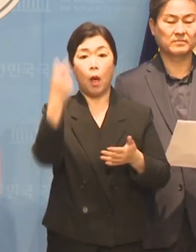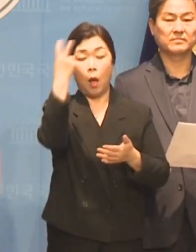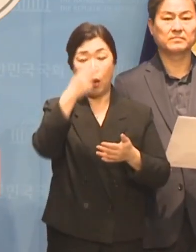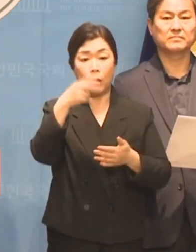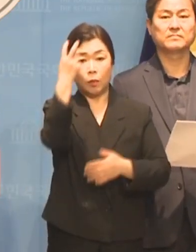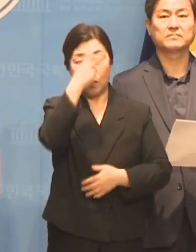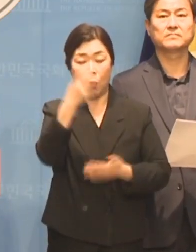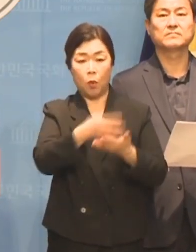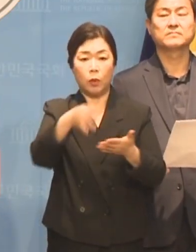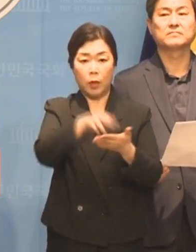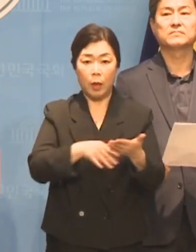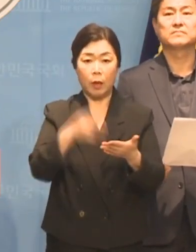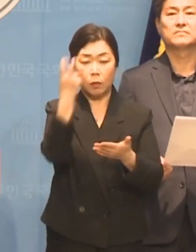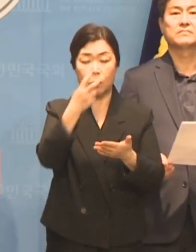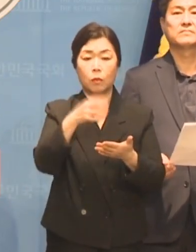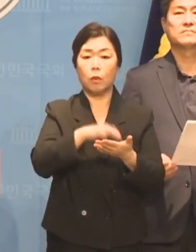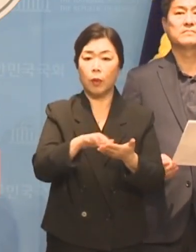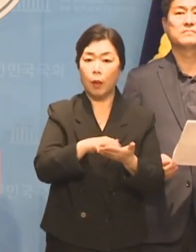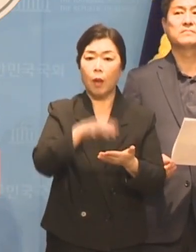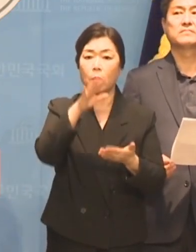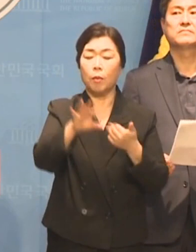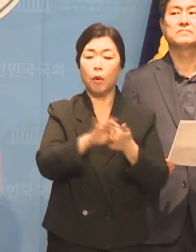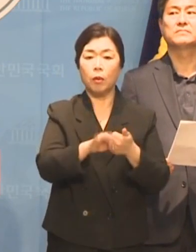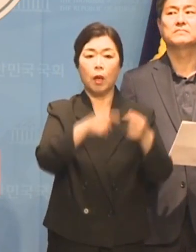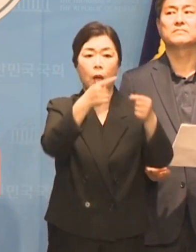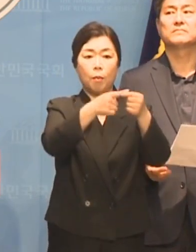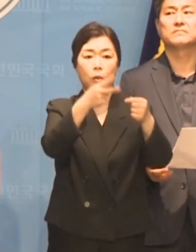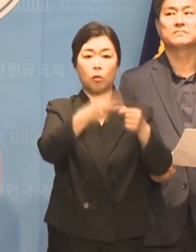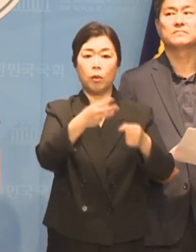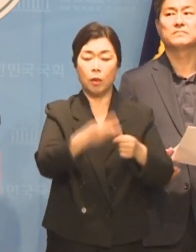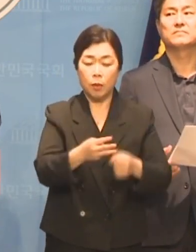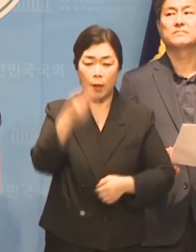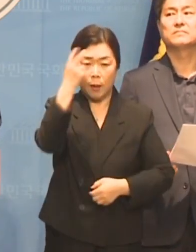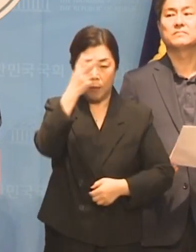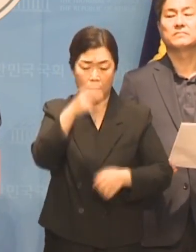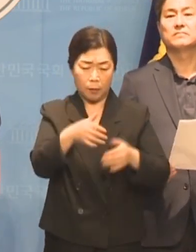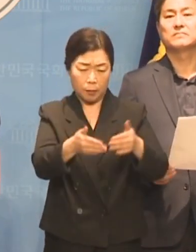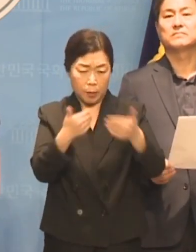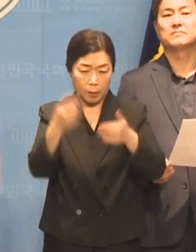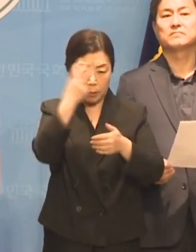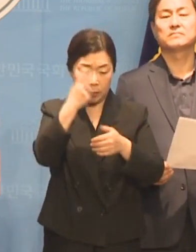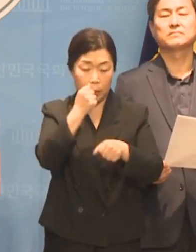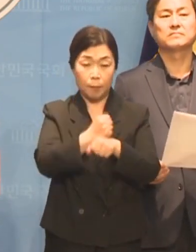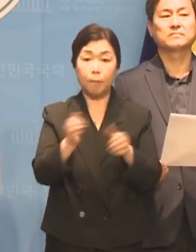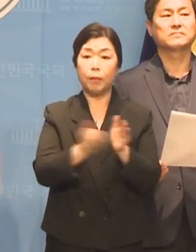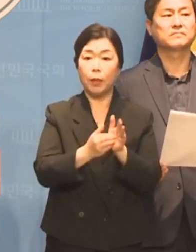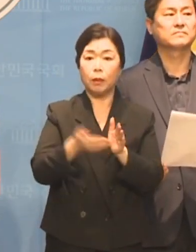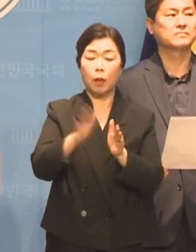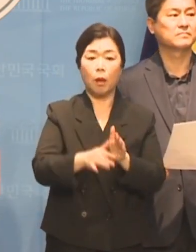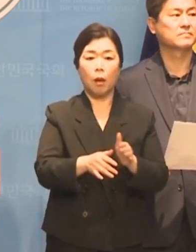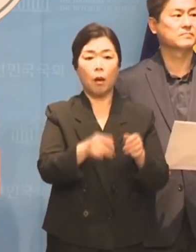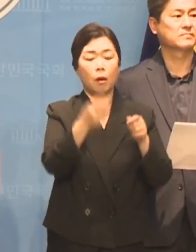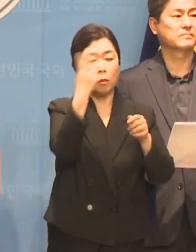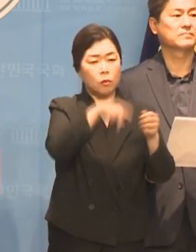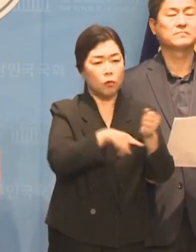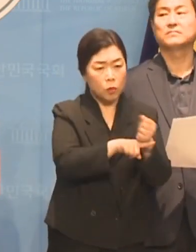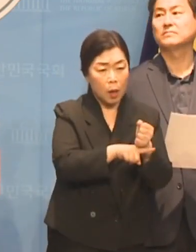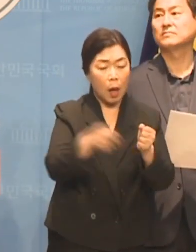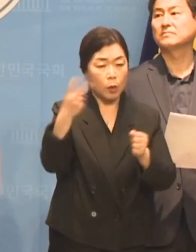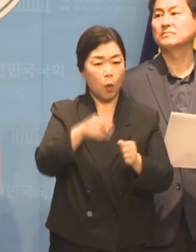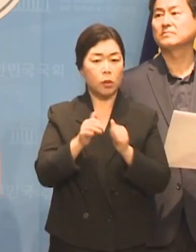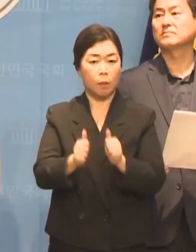현재 3차례의 감사를 통해서 진행했는데 수사와 재판에서 맞지 않기 때문에